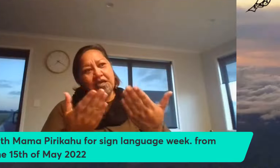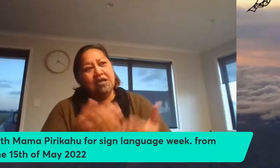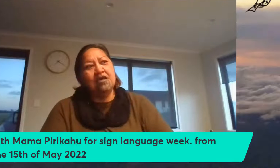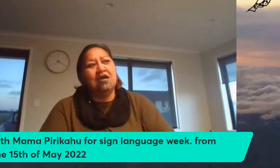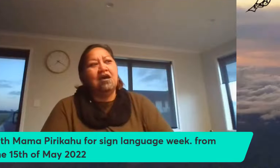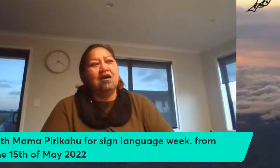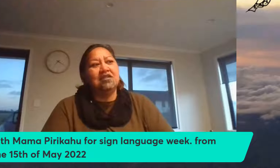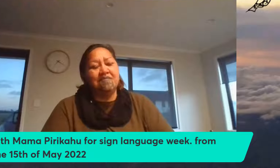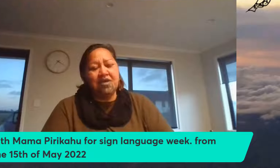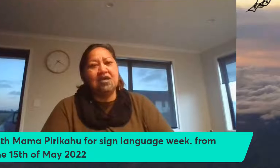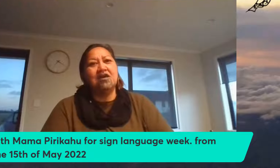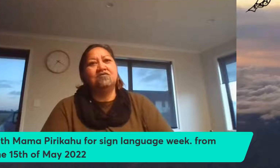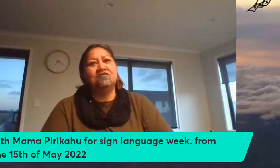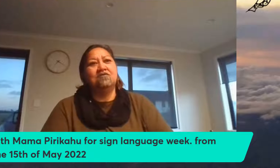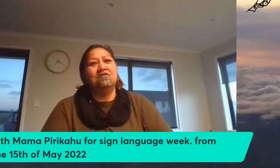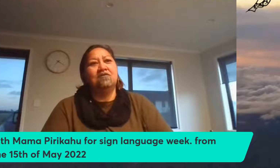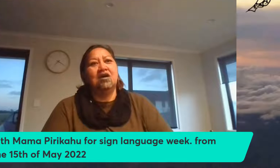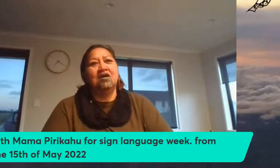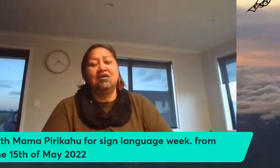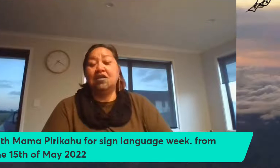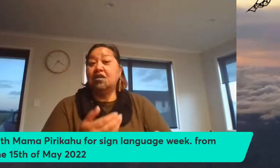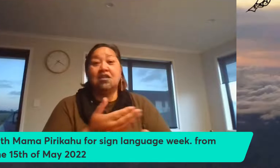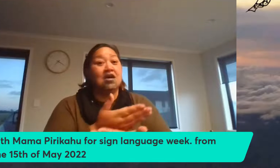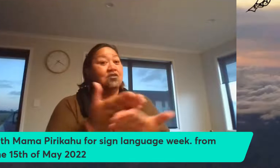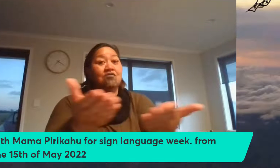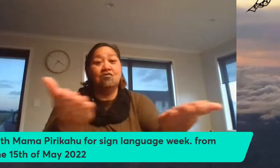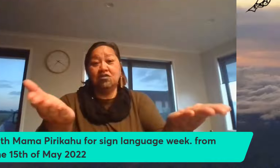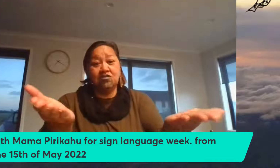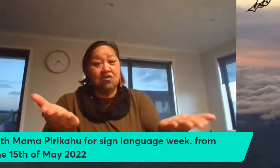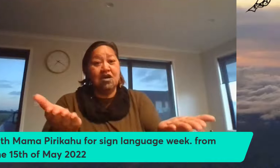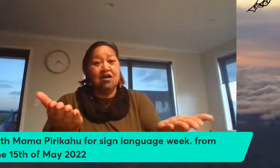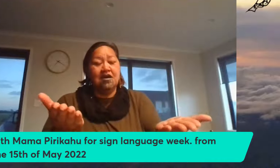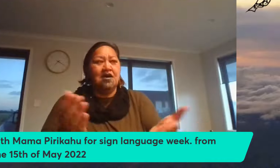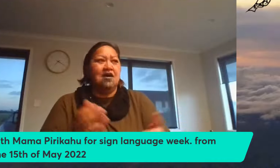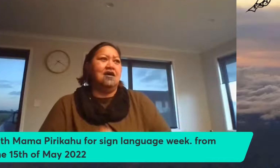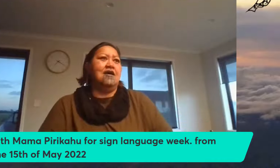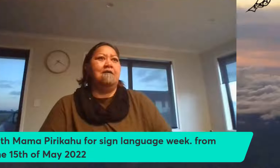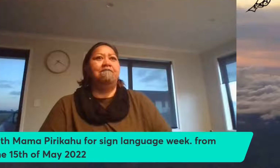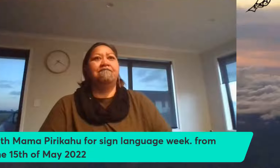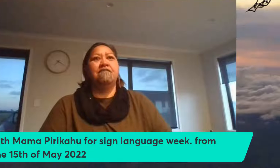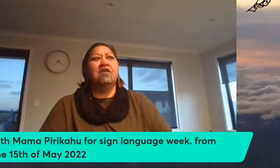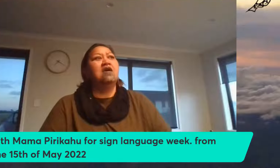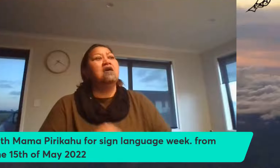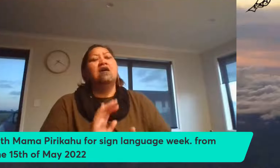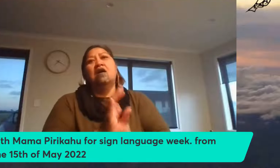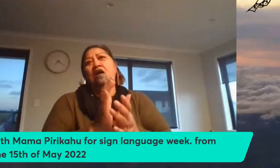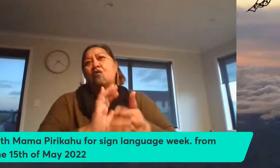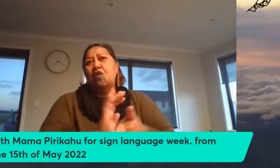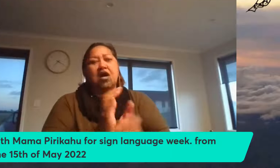te mei atu kia tātou katoa,